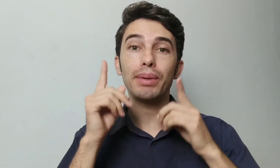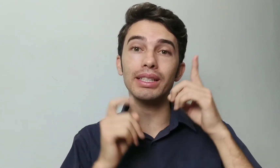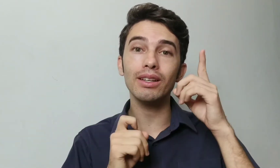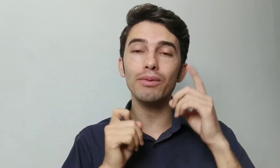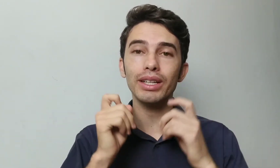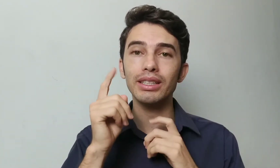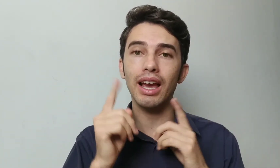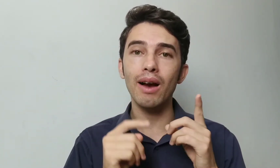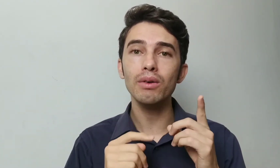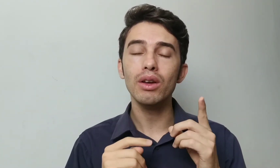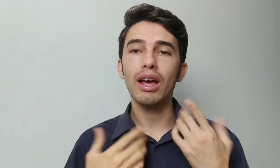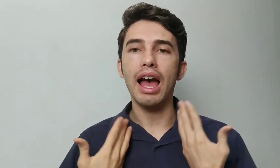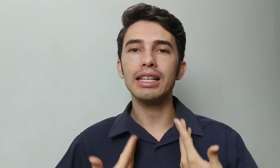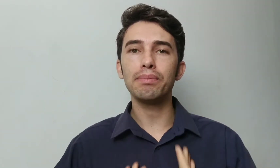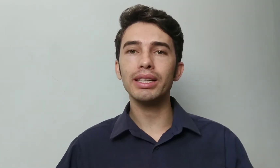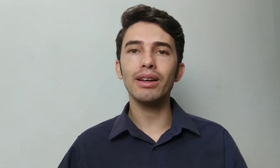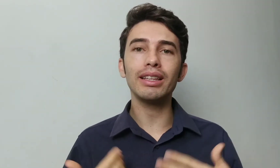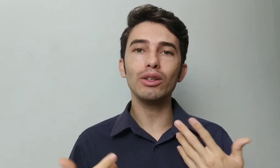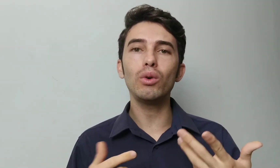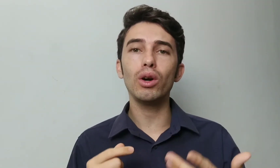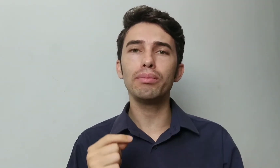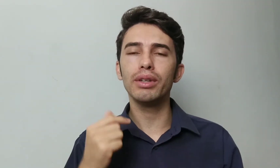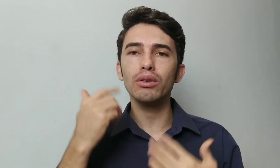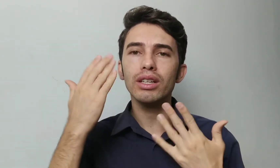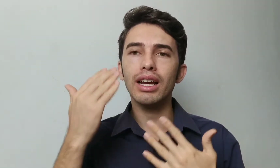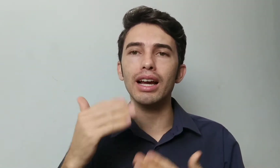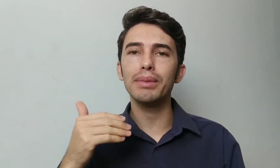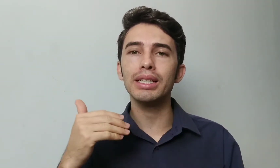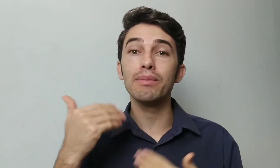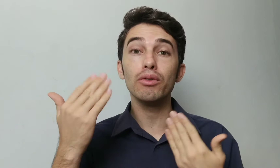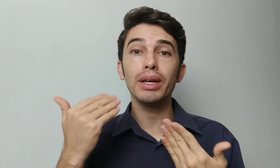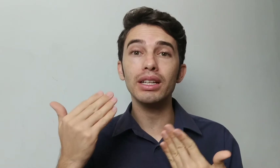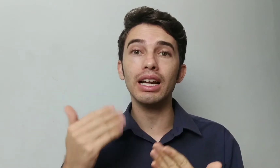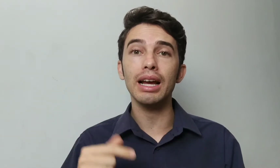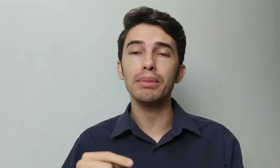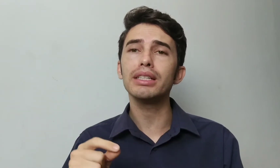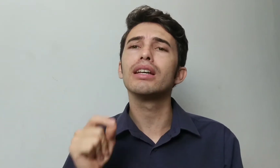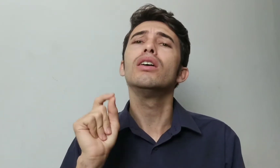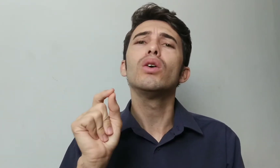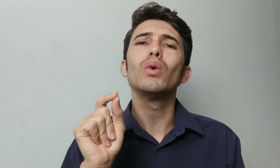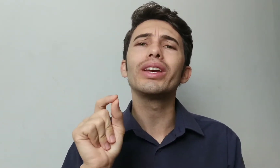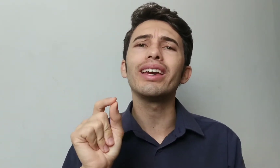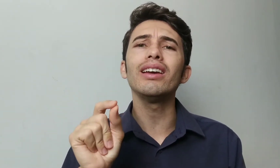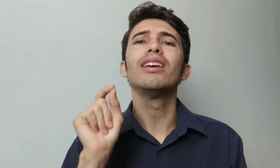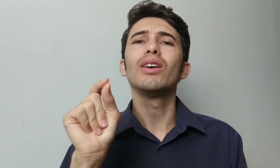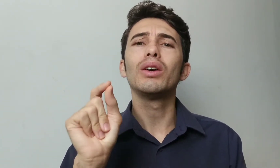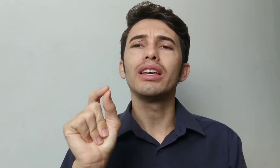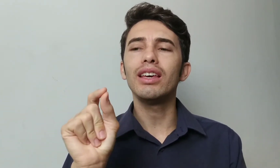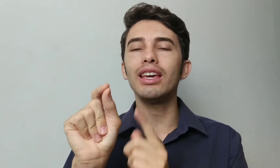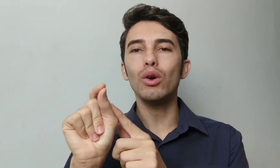expressão facial, a expressão até do corpo, né? Usando a cabeça, movimentando a cabeça. O quê? E o